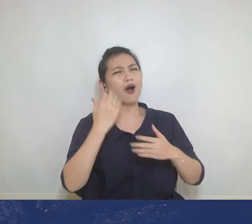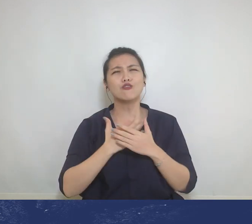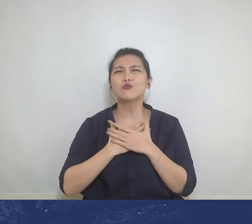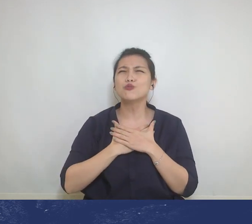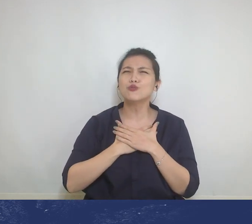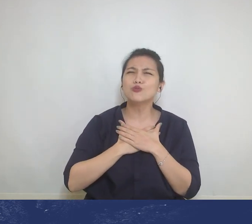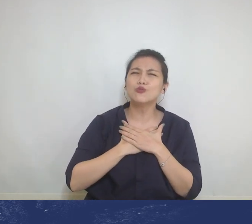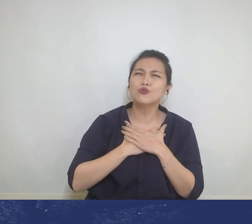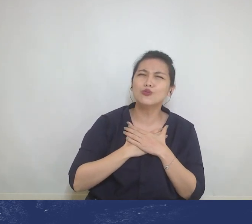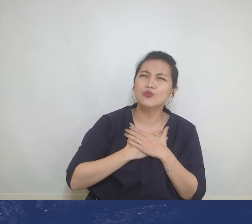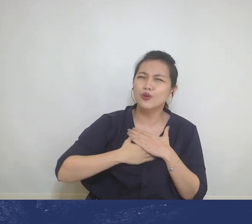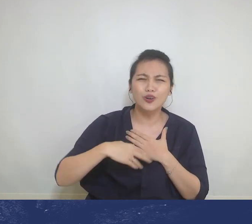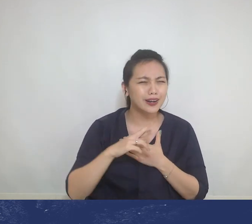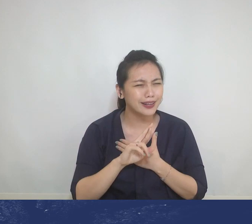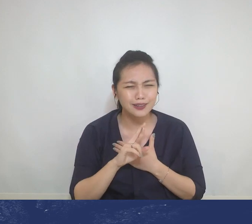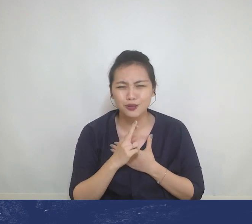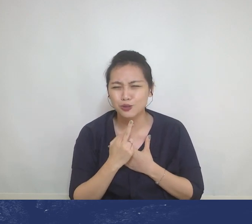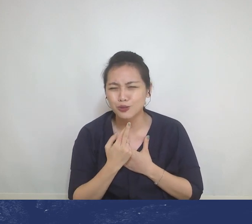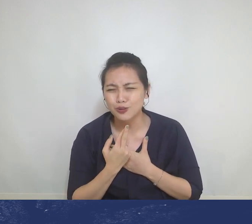sungai-Mu jiwaku